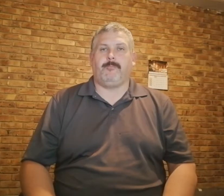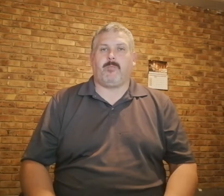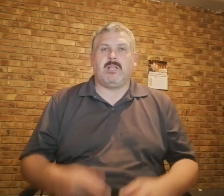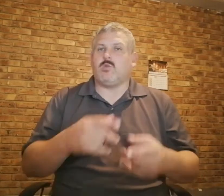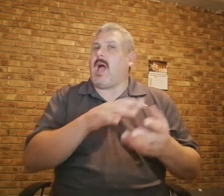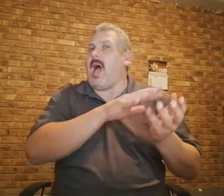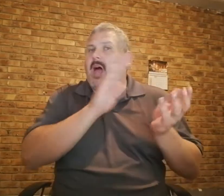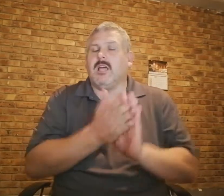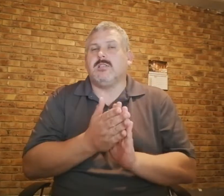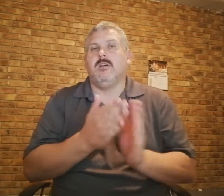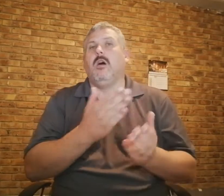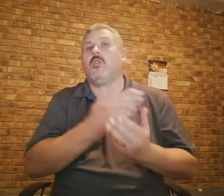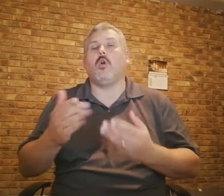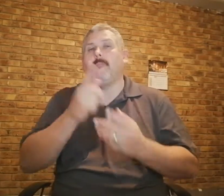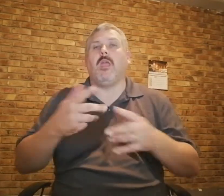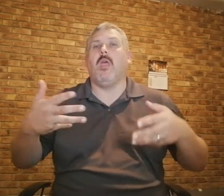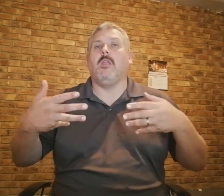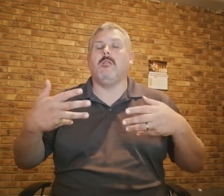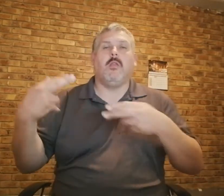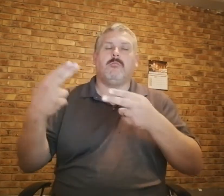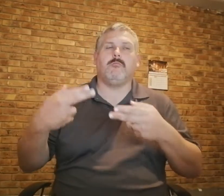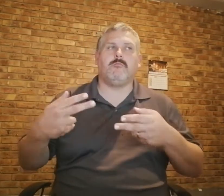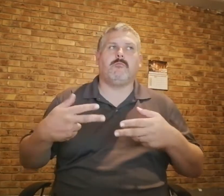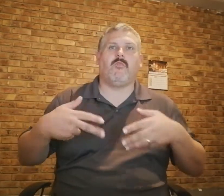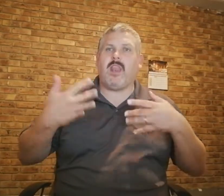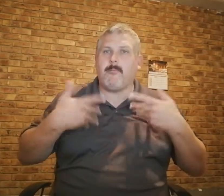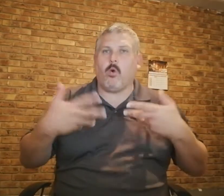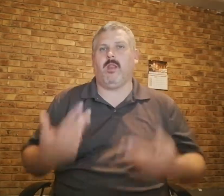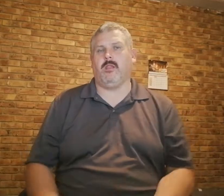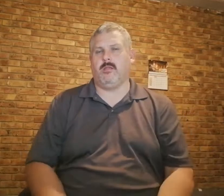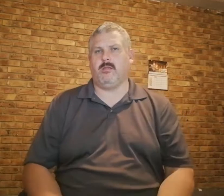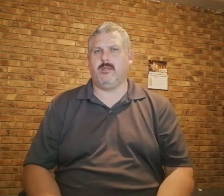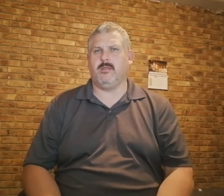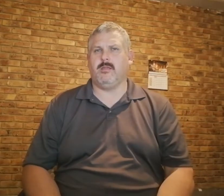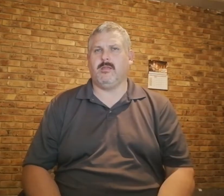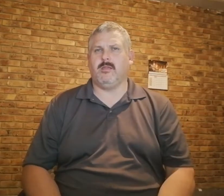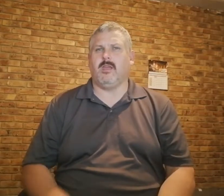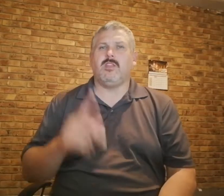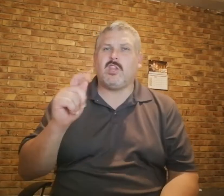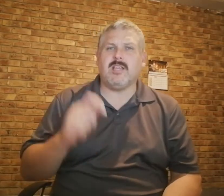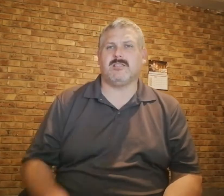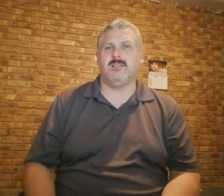So alles, tot by Philemon, Titus,